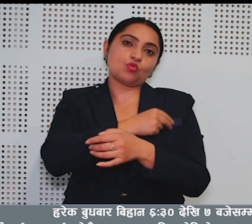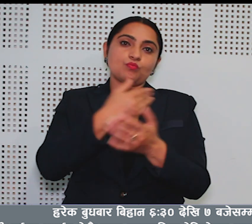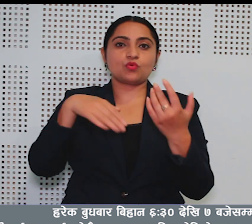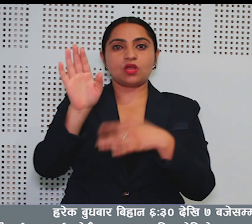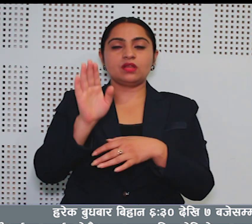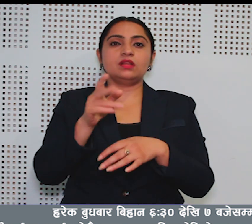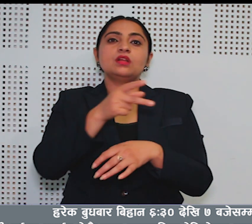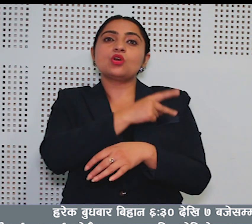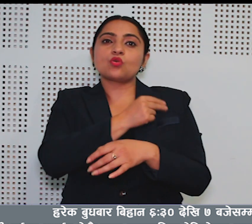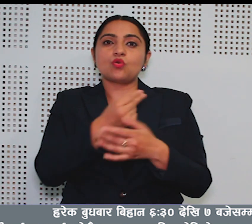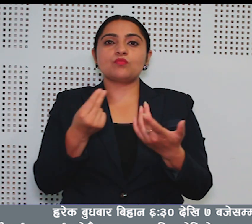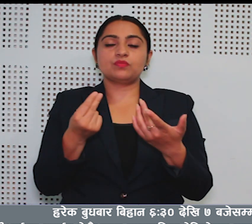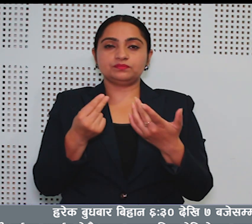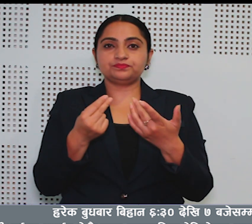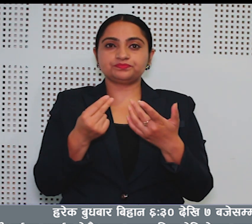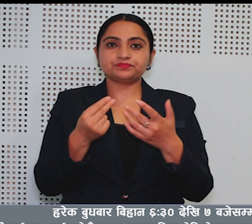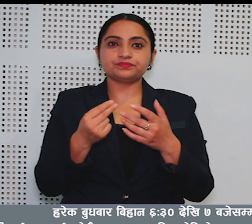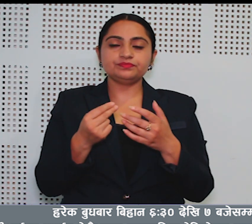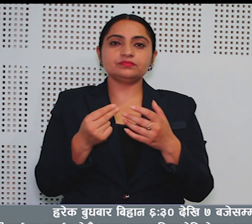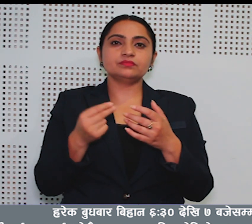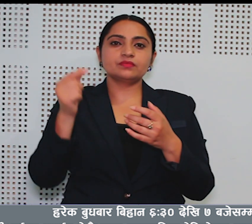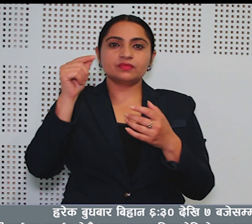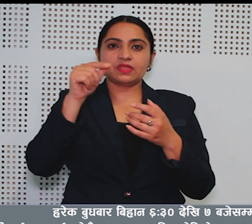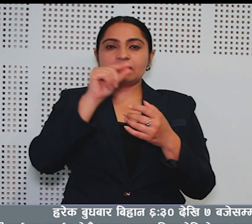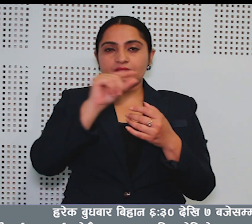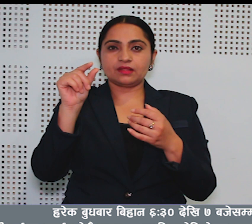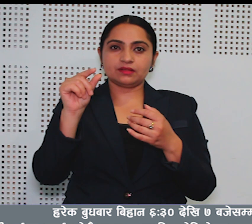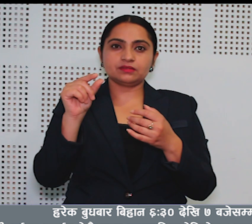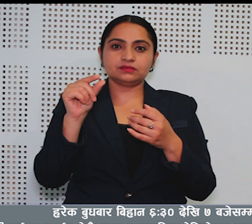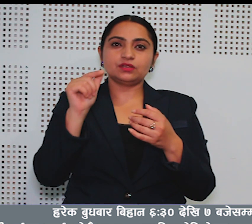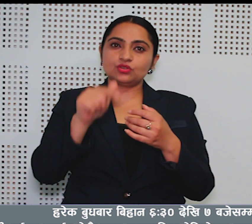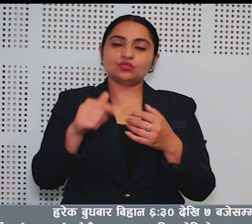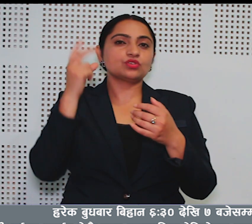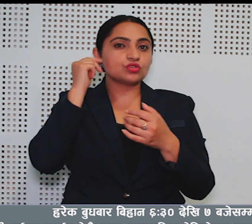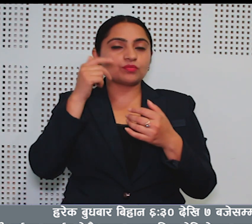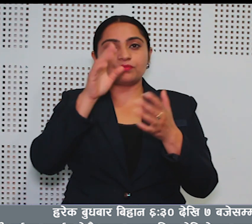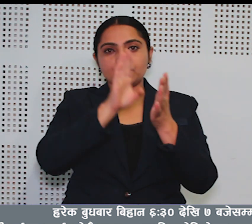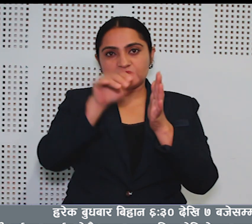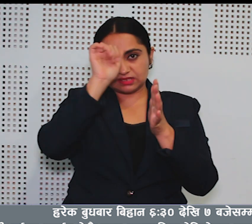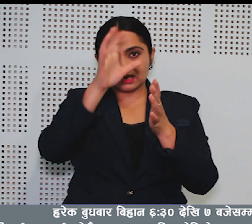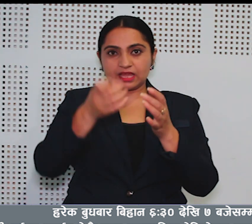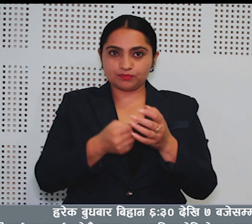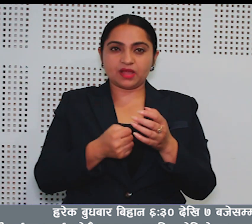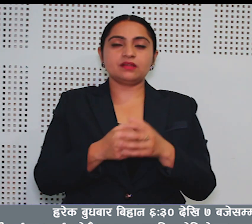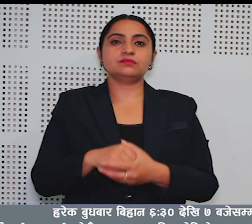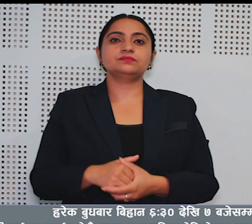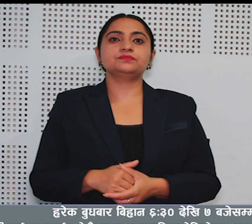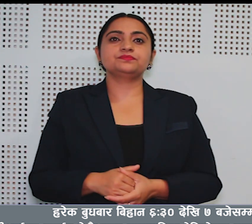मात्र जानकारी नभएर अन्य विषय वस्तुको बारेमा जानकारी दिने गर्छ रेडियोले, त्यसैले कार्यक्रम साझा पहल सुनिरहन्छ।